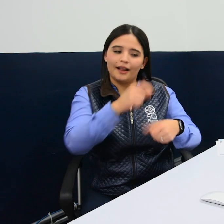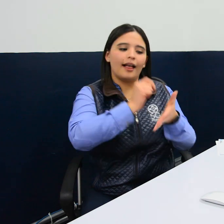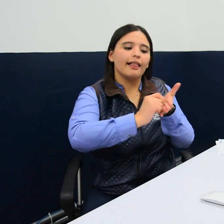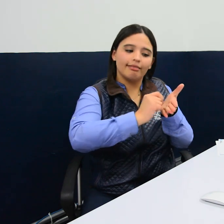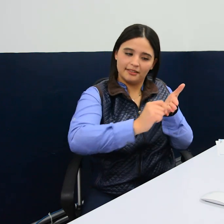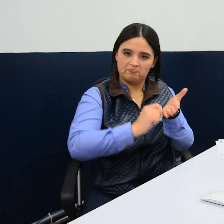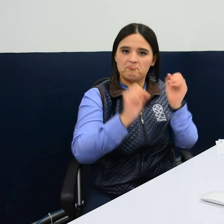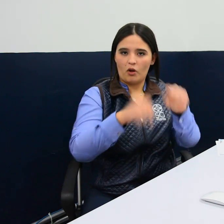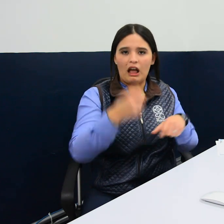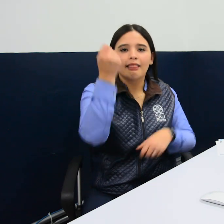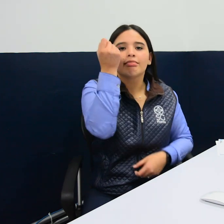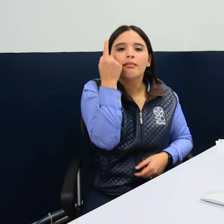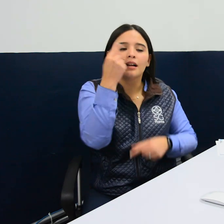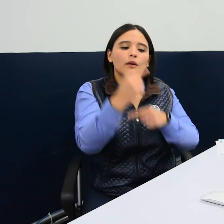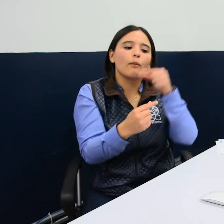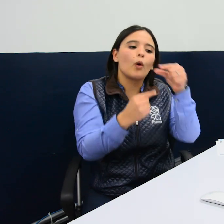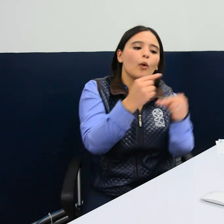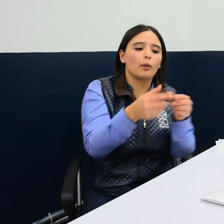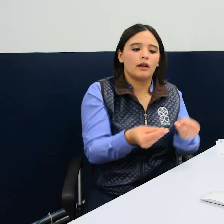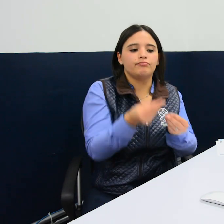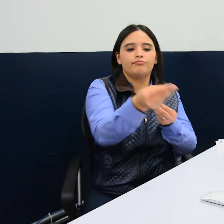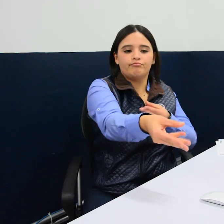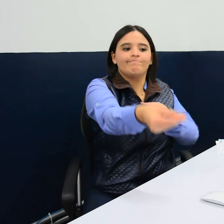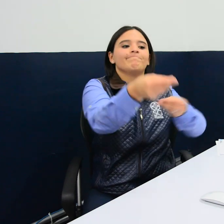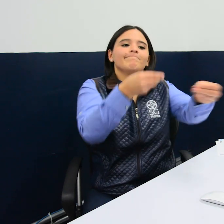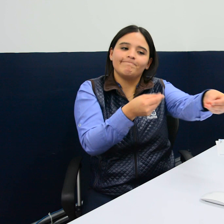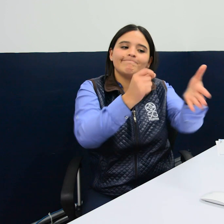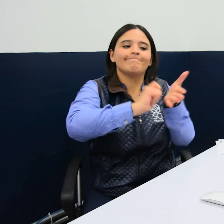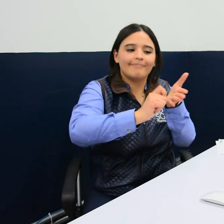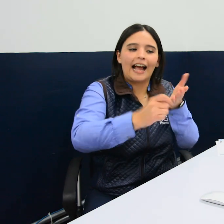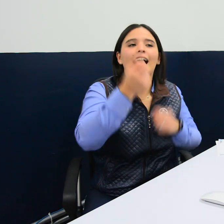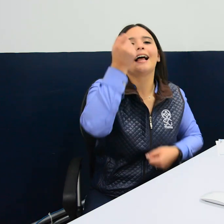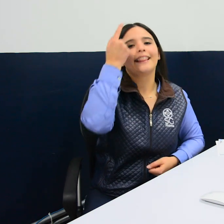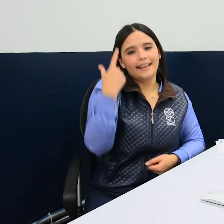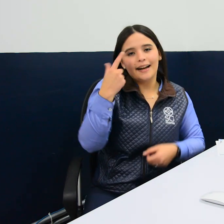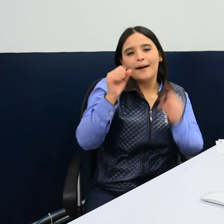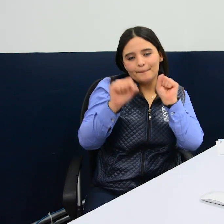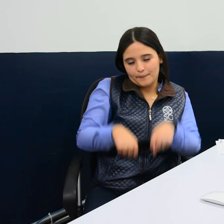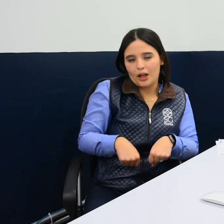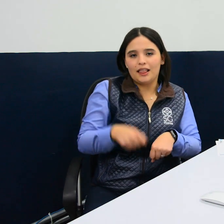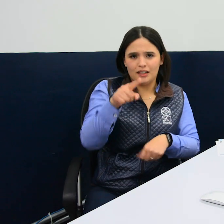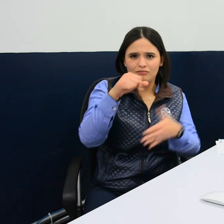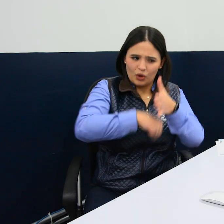Ustedes pueden comunicarse, ustedes pueden esforzarse y demostrar que pueden escribir y entender, que